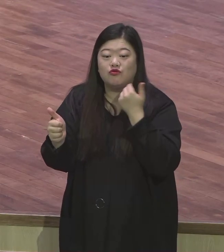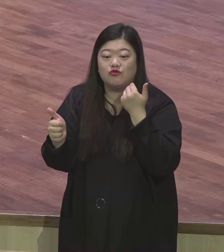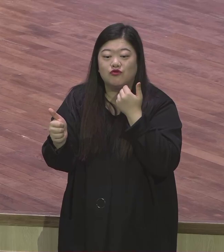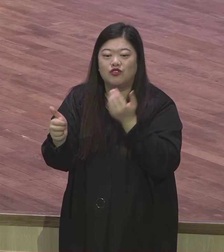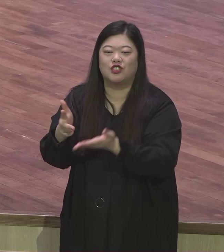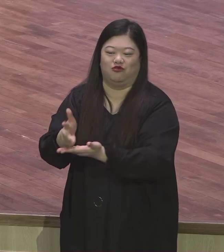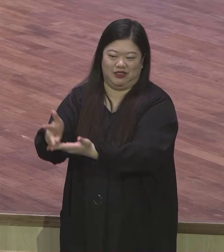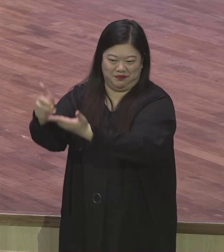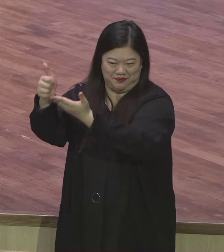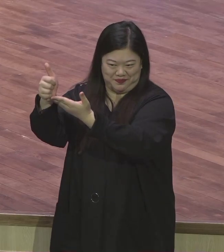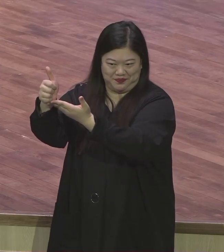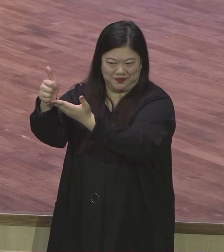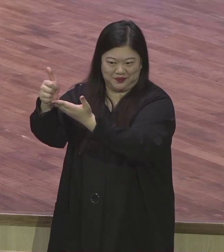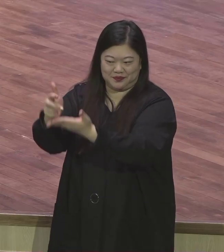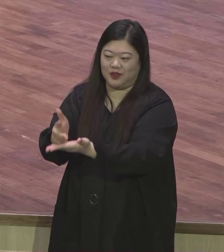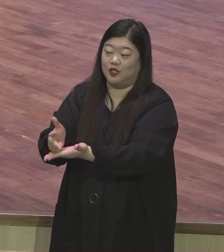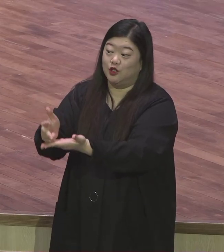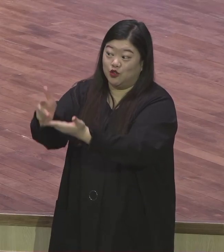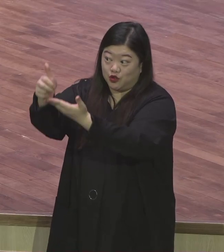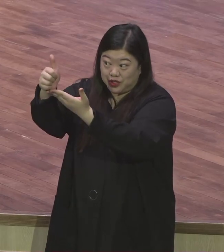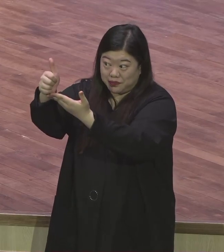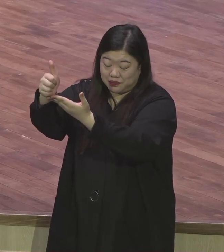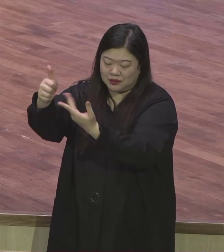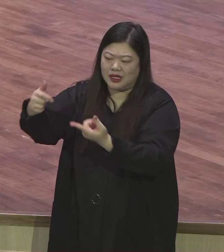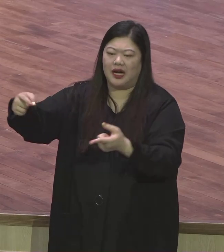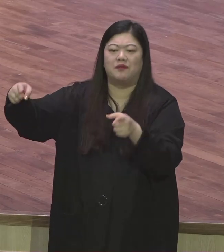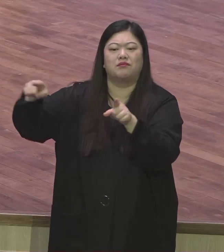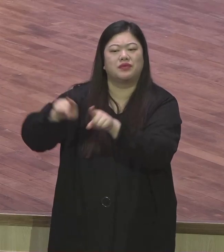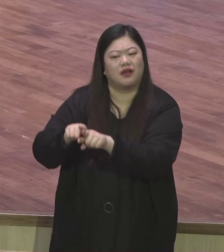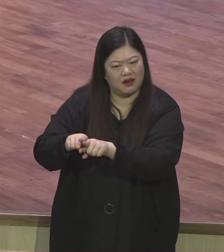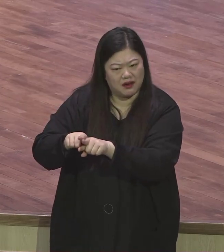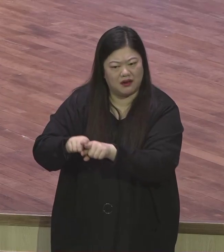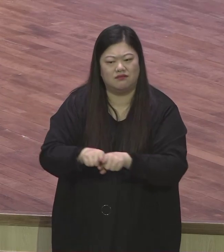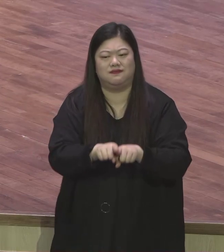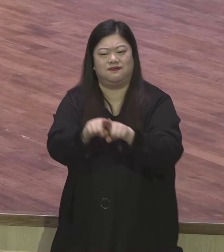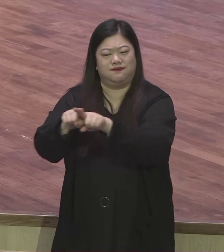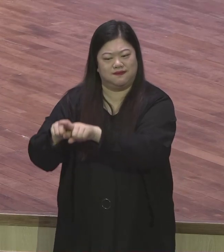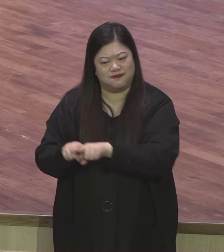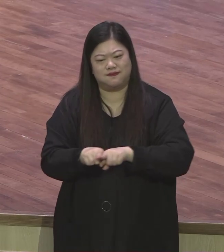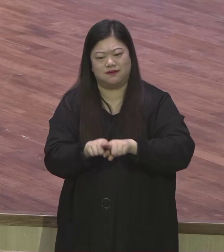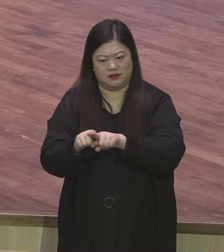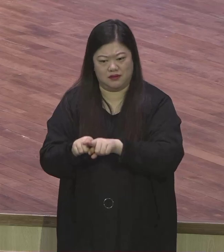우리가 하나님의 영광을 위해 살려고 하면은 언제나 주님과 풍성한